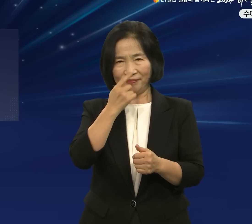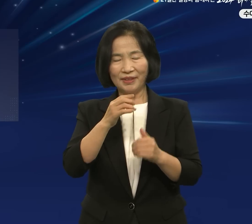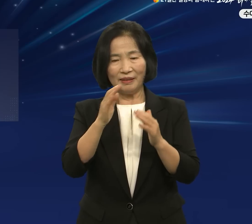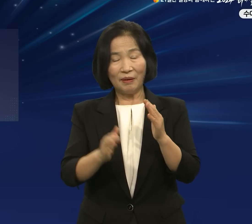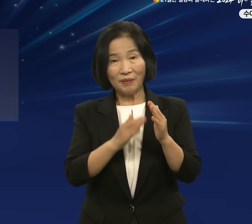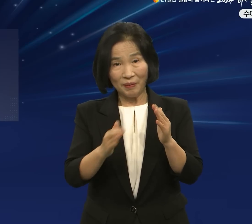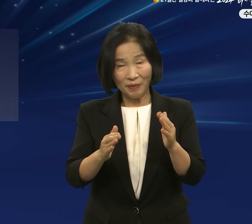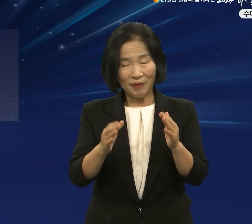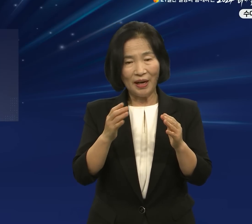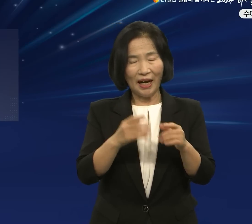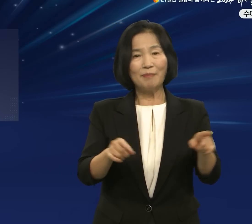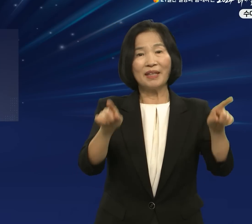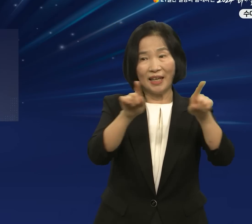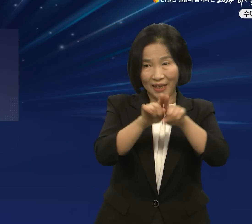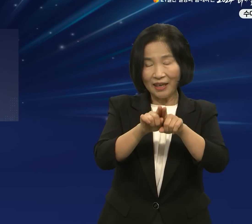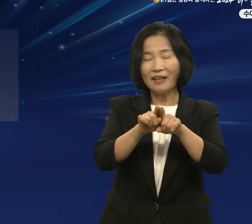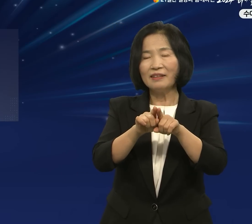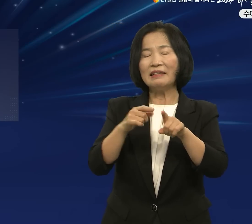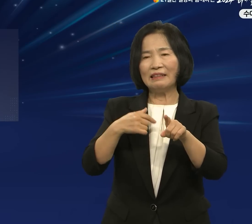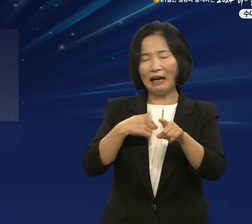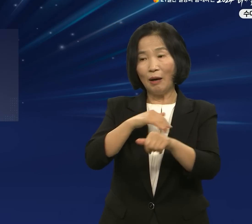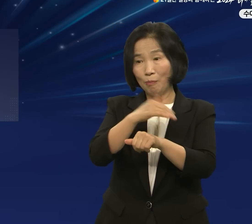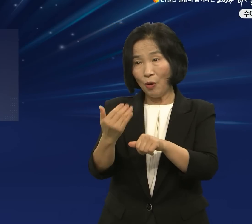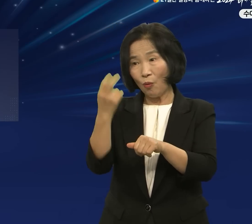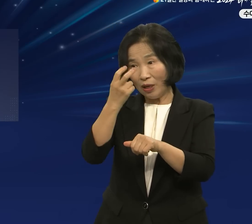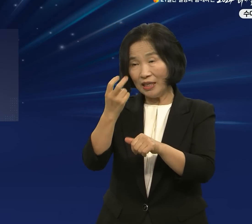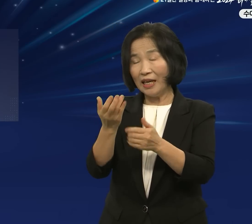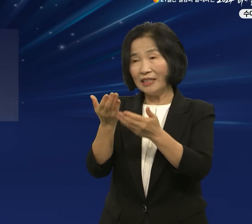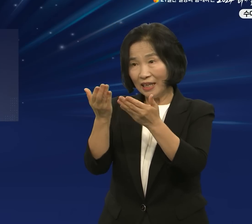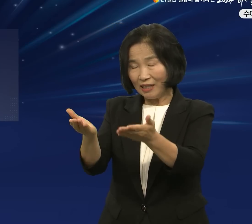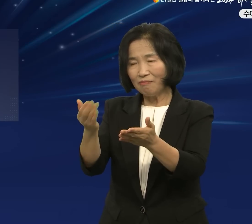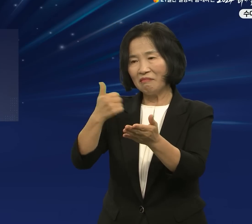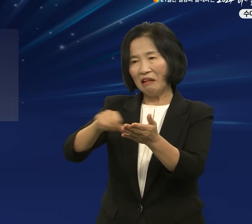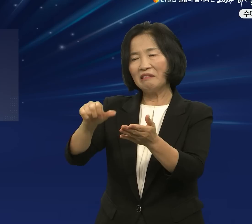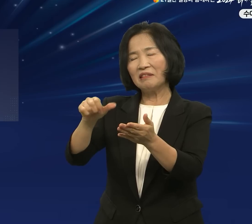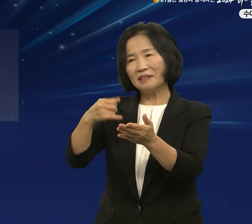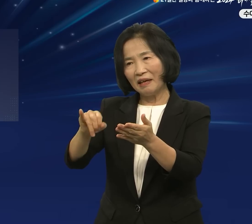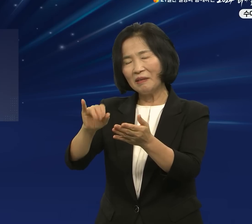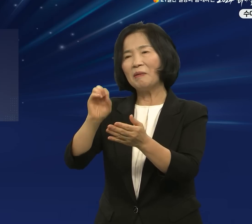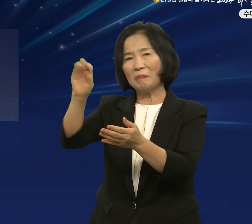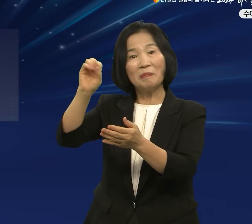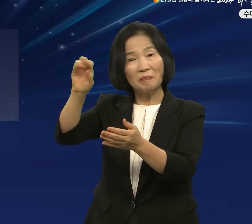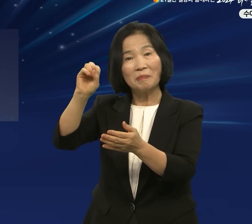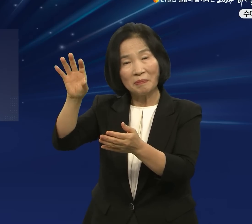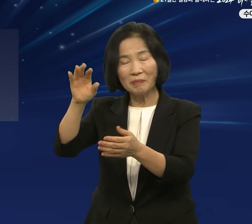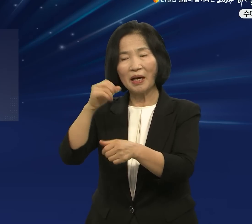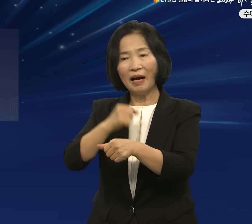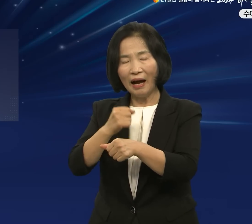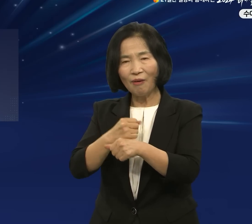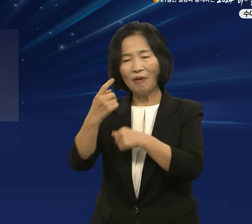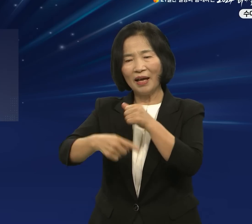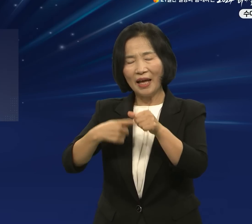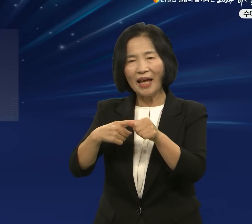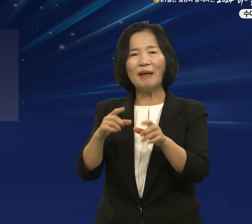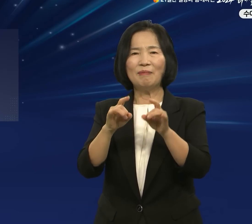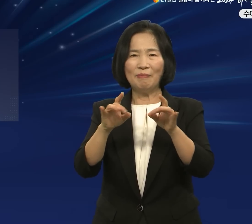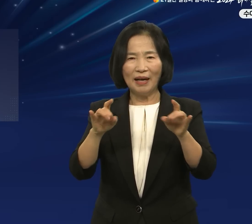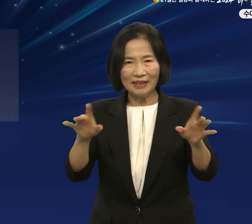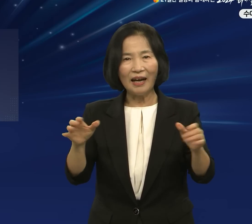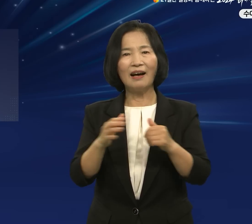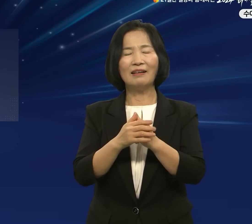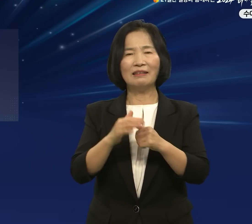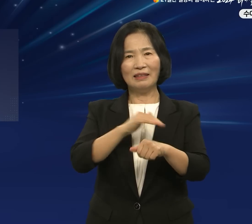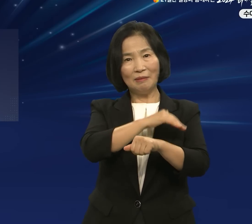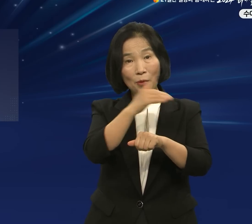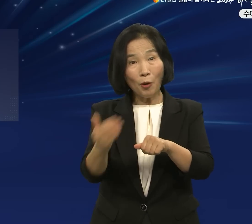어머니 산소를 관리하겠습니다 했습니다. 그리고 매년 이제 산소를